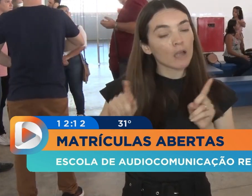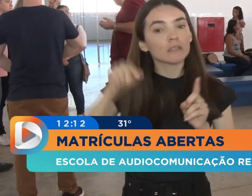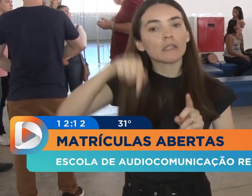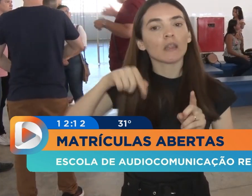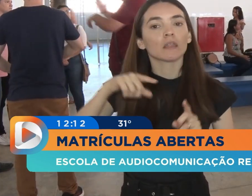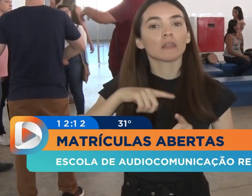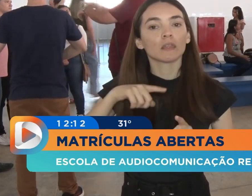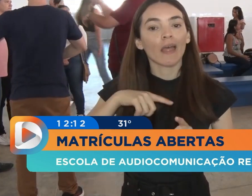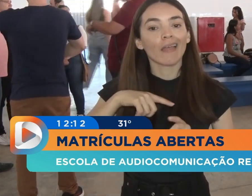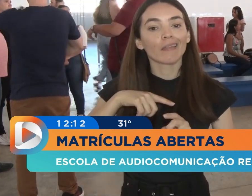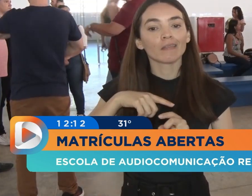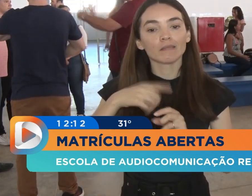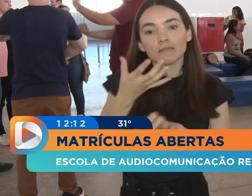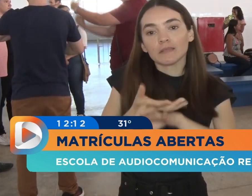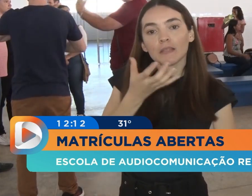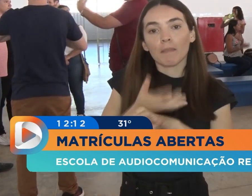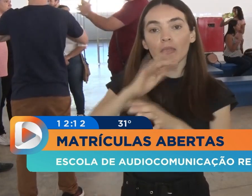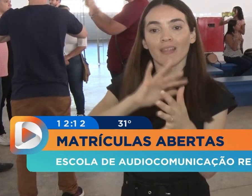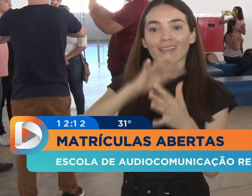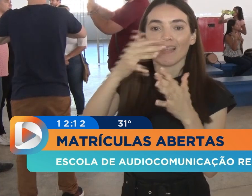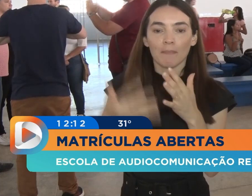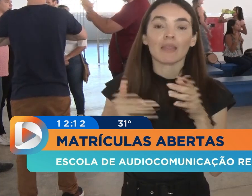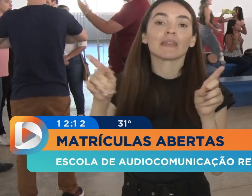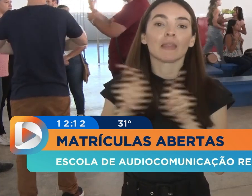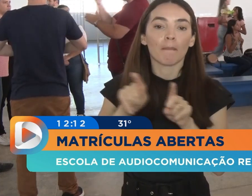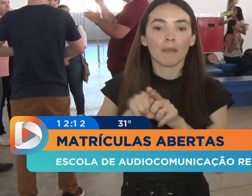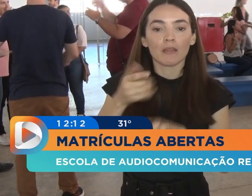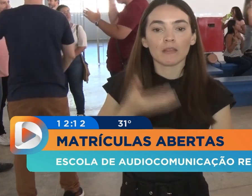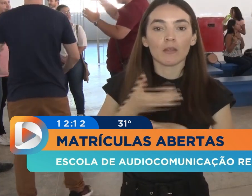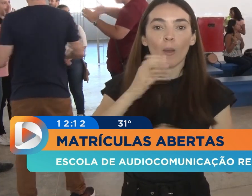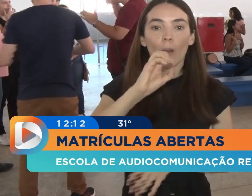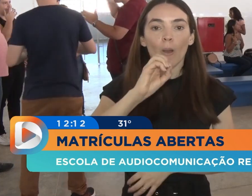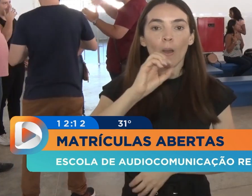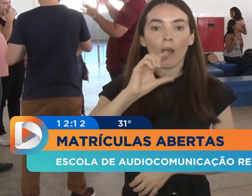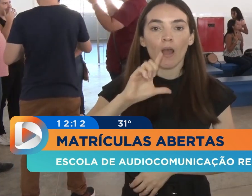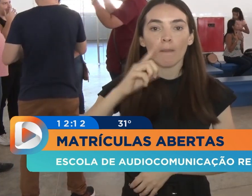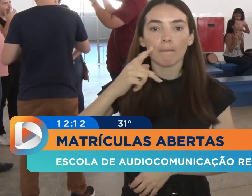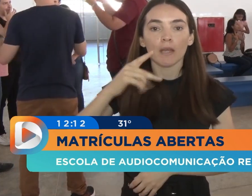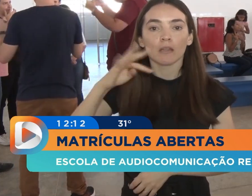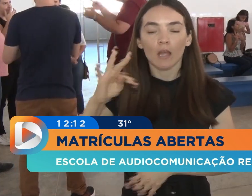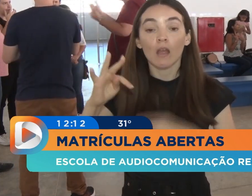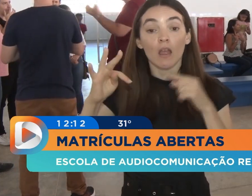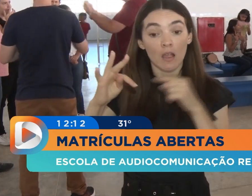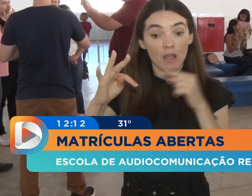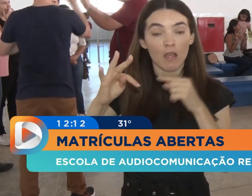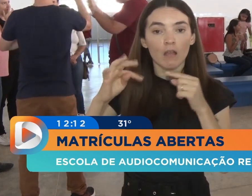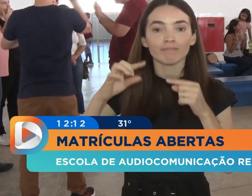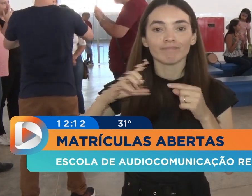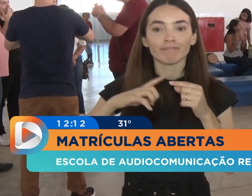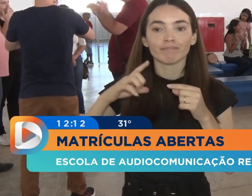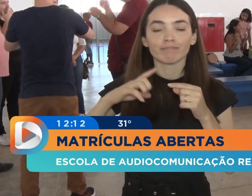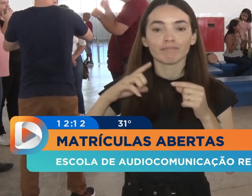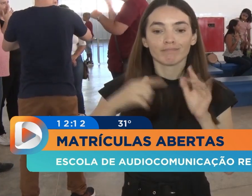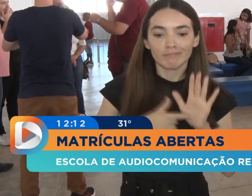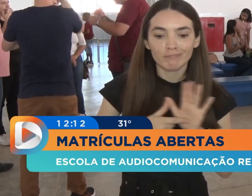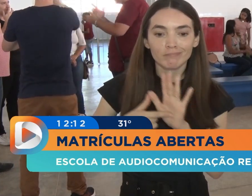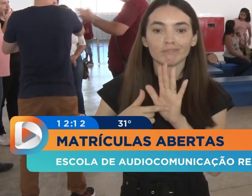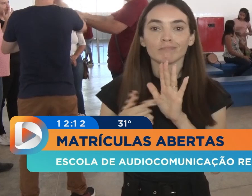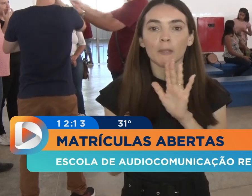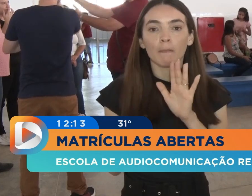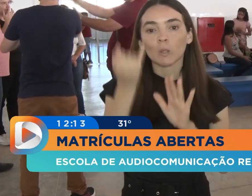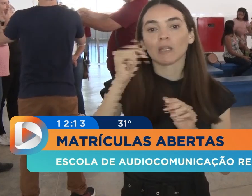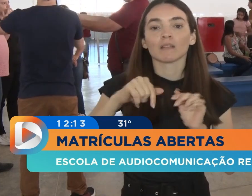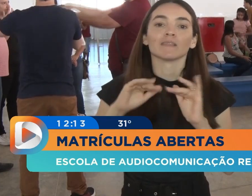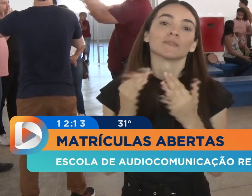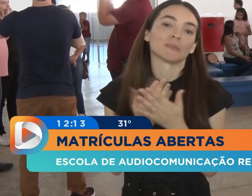temos a disciplina de Libras, né, e a disciplina de OLPT, que é um destaque aqui para a nossa escola.